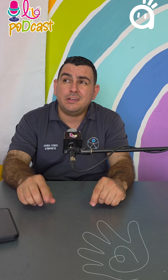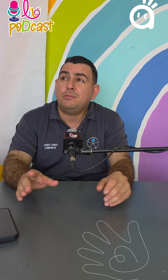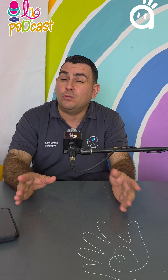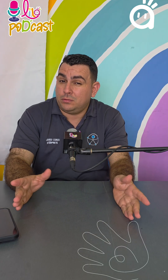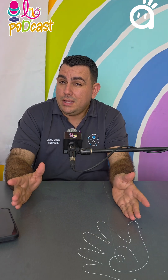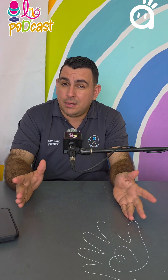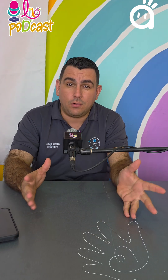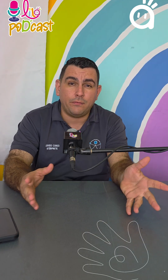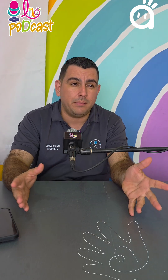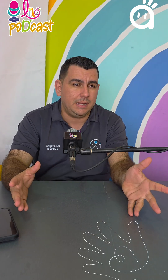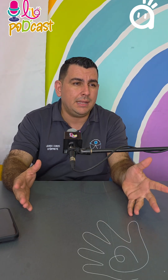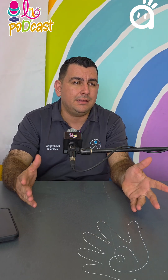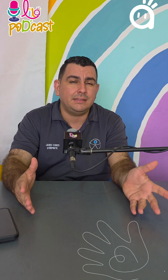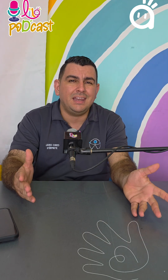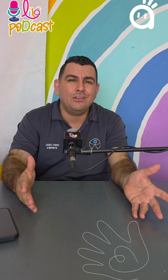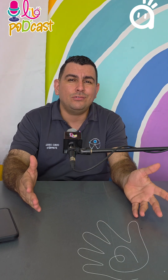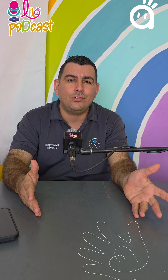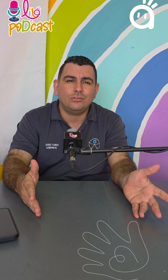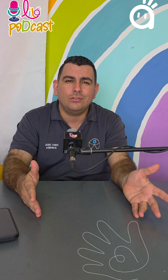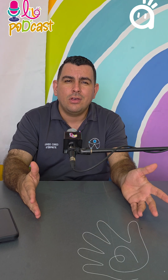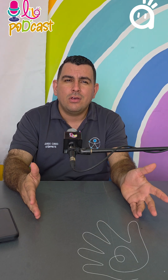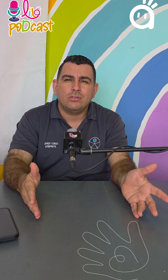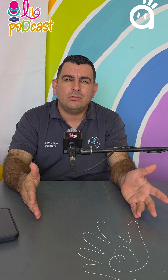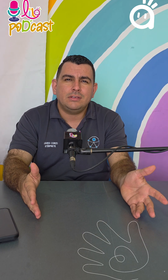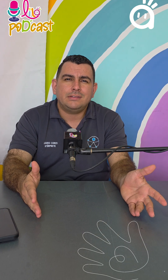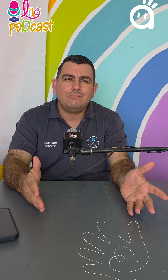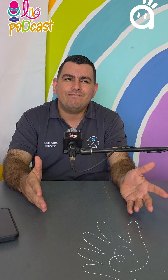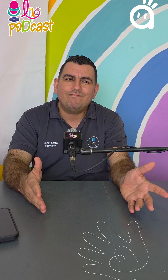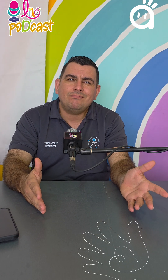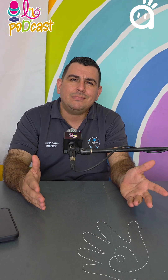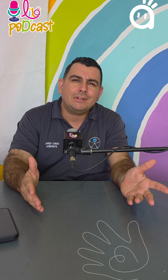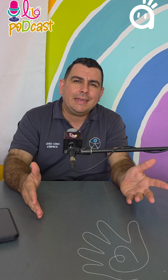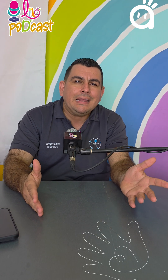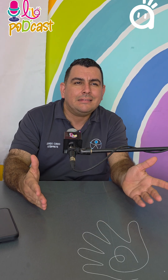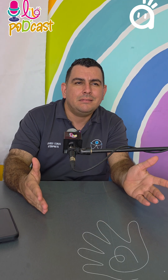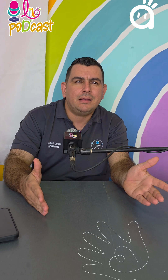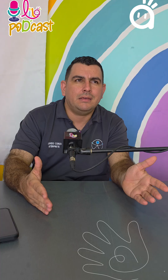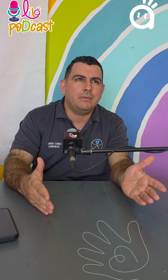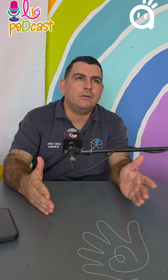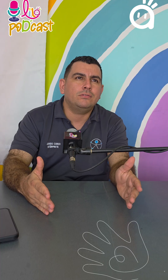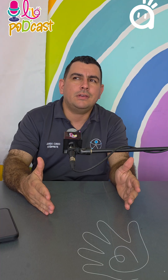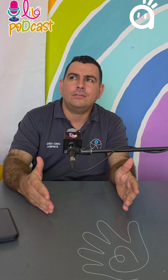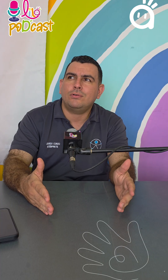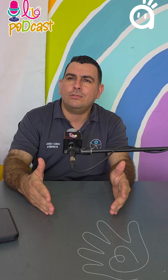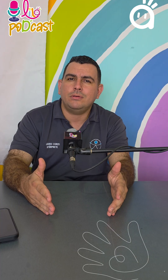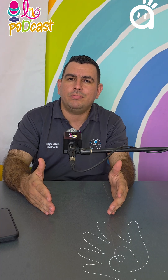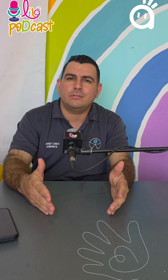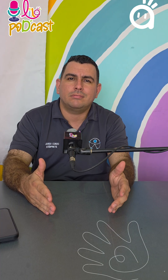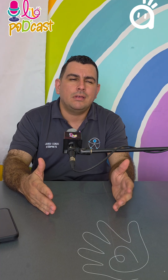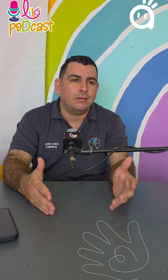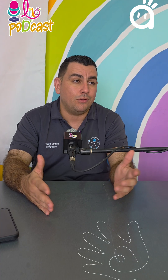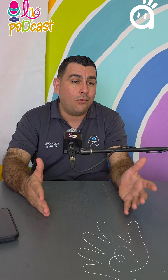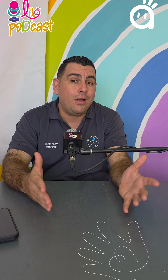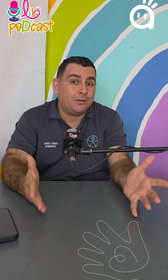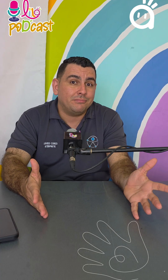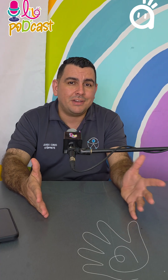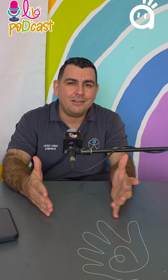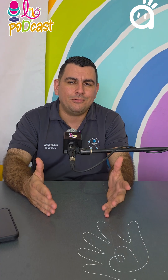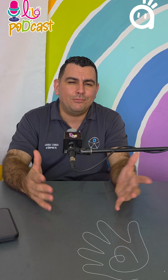Inclusive sucede con familias que tienen hijos sordos, donde dicen, qué lástima que mi hijo sea sordo, y pues no, al contrario, un